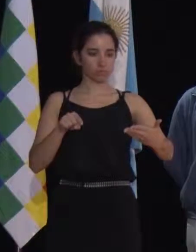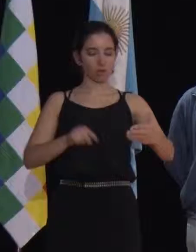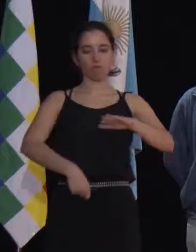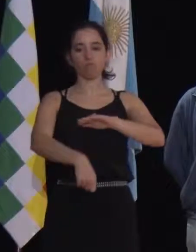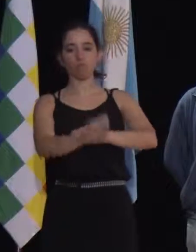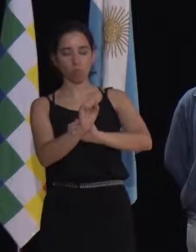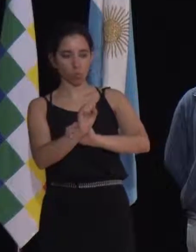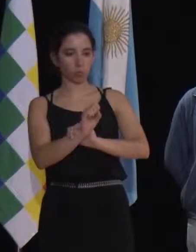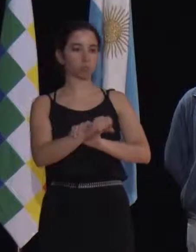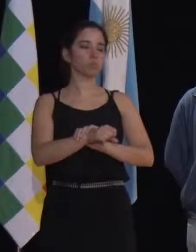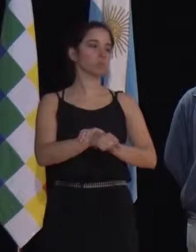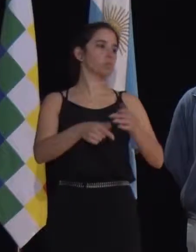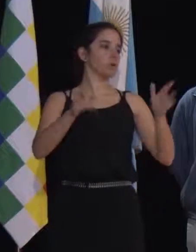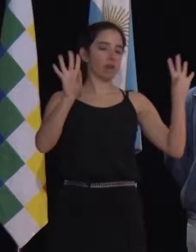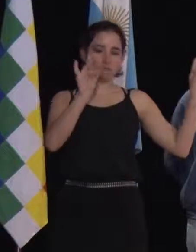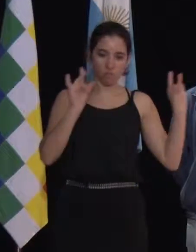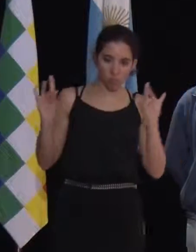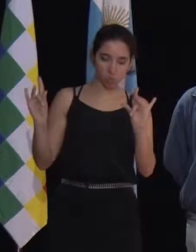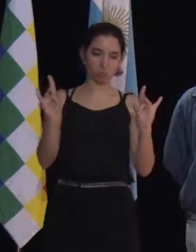danza folklórica